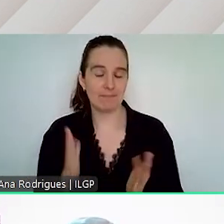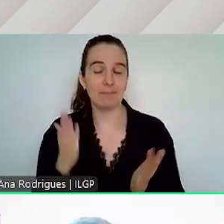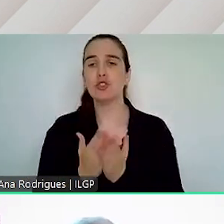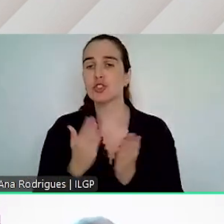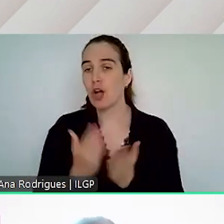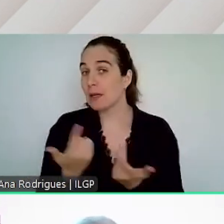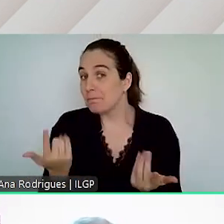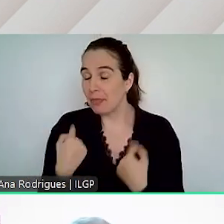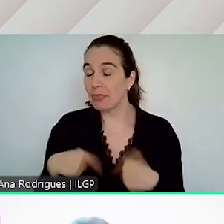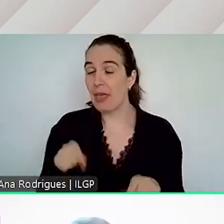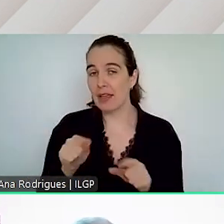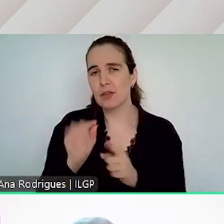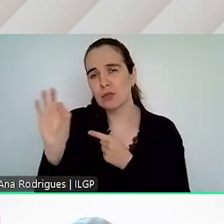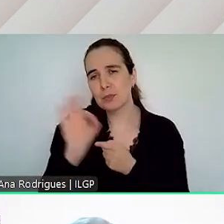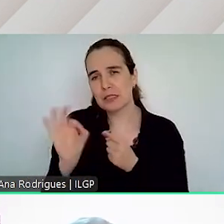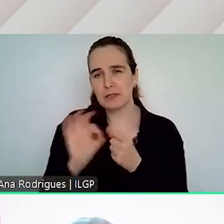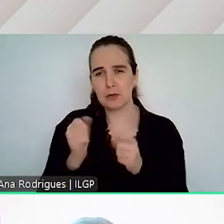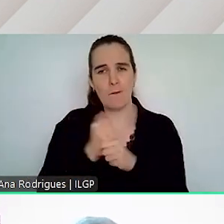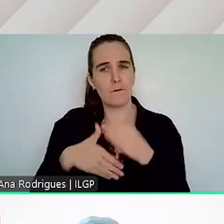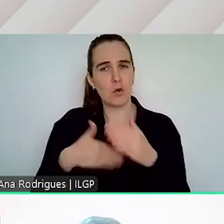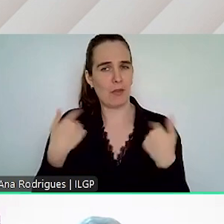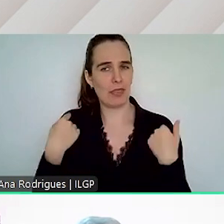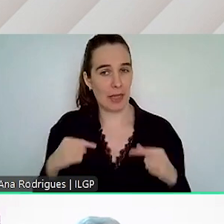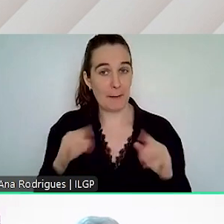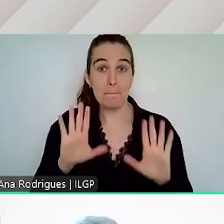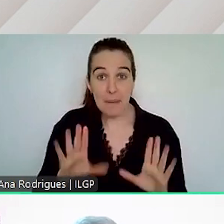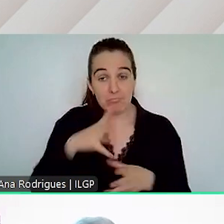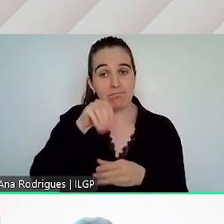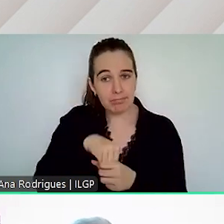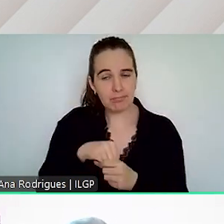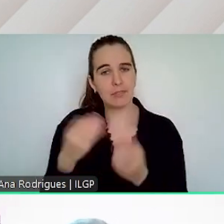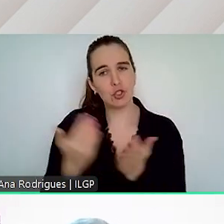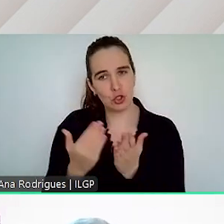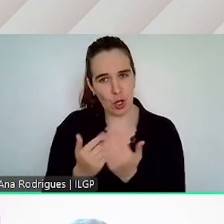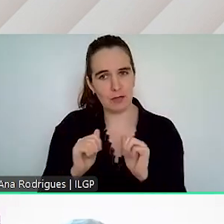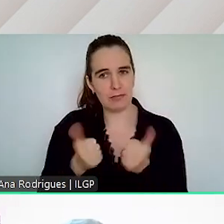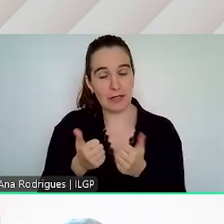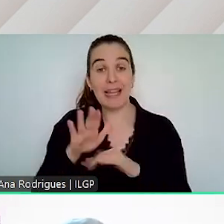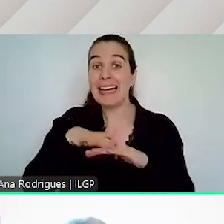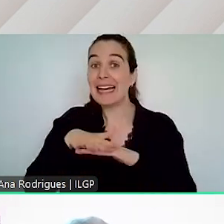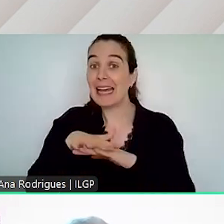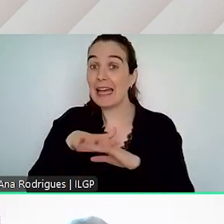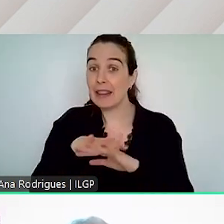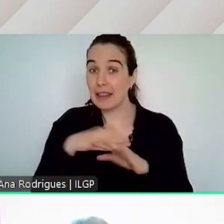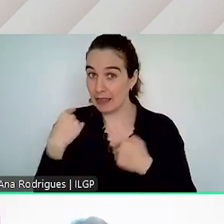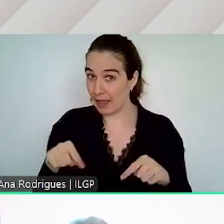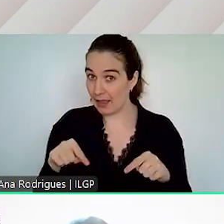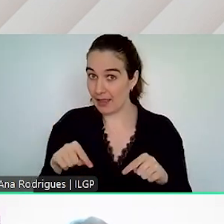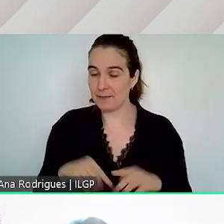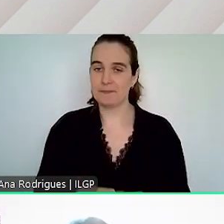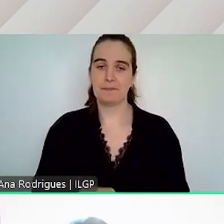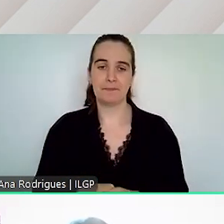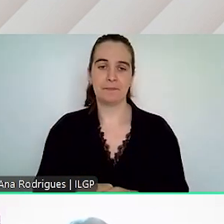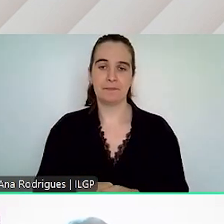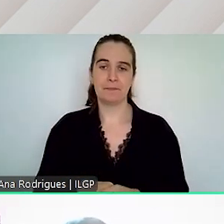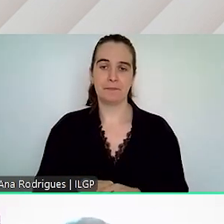uma missão muito especializada e muito própria, mas é uma escola. E é uma escola em rede.